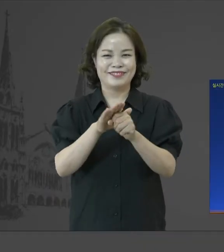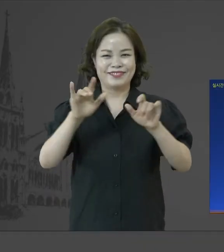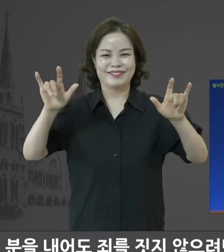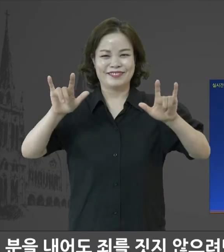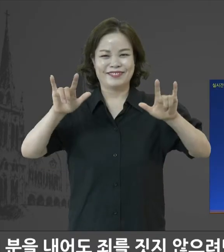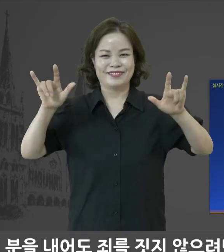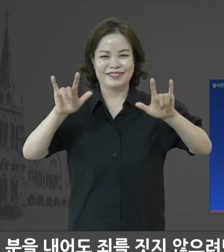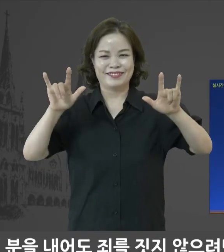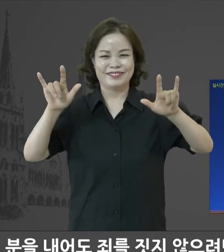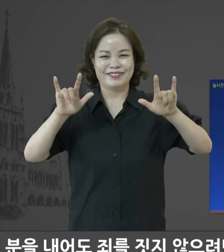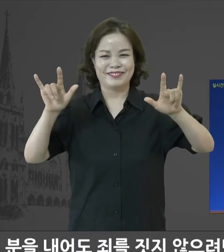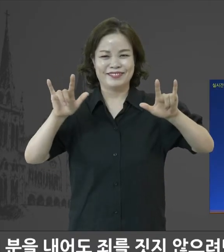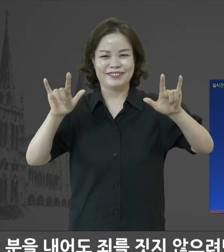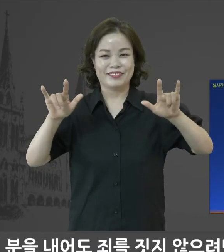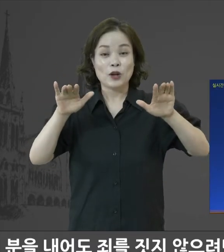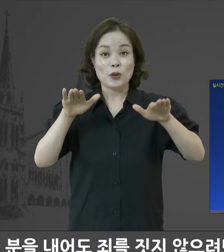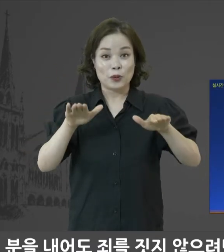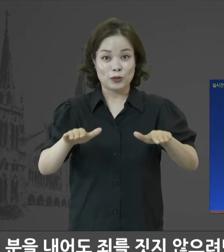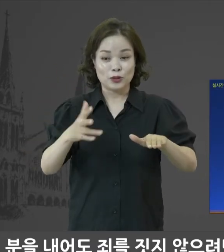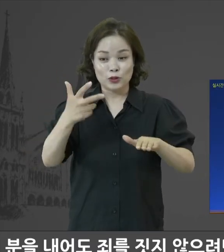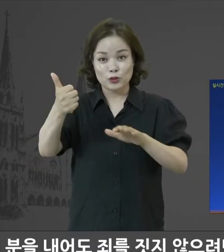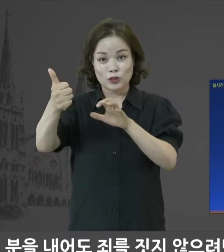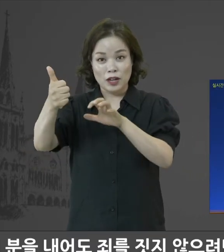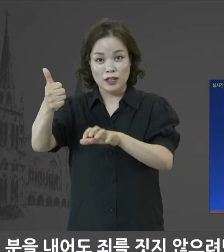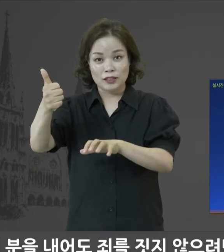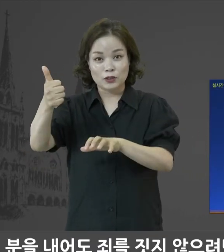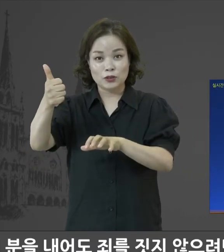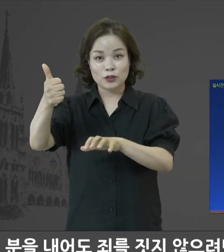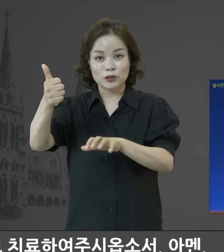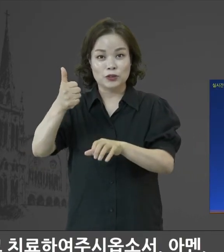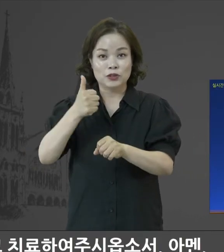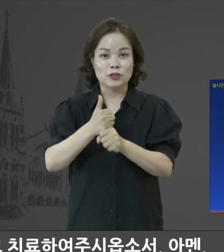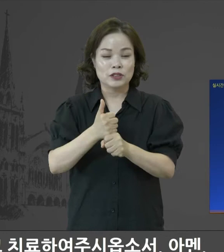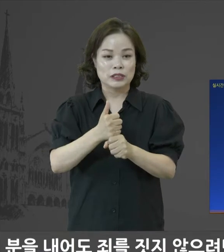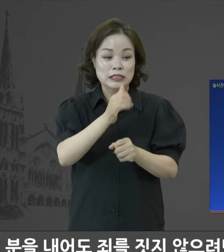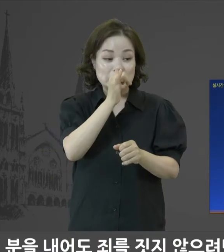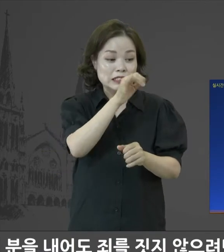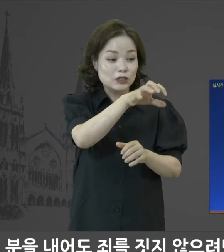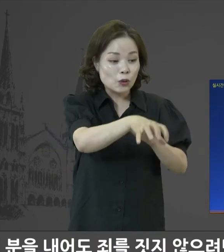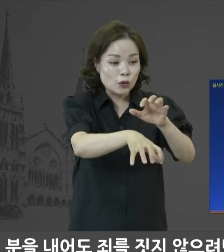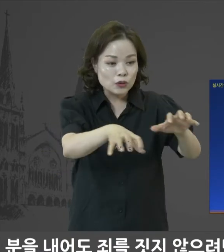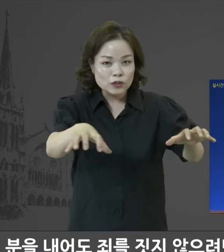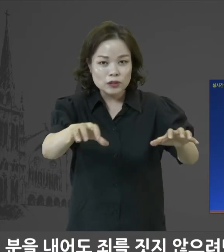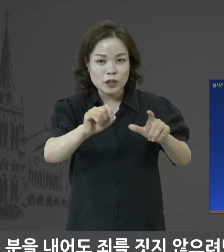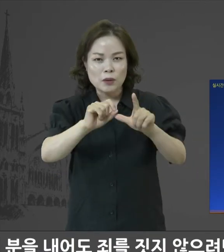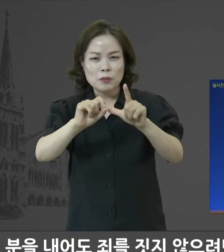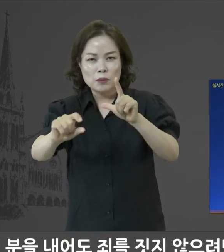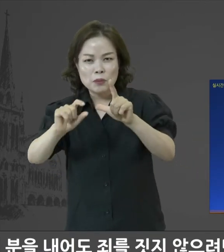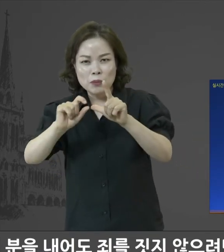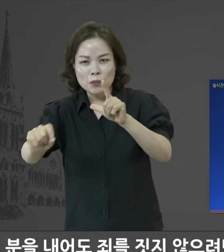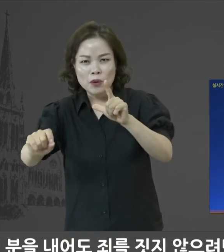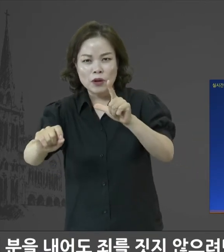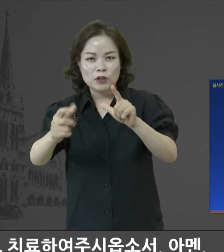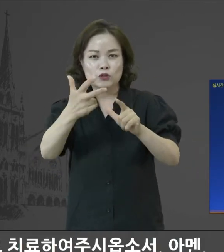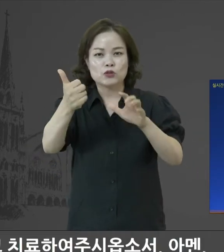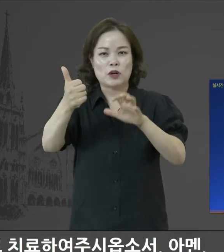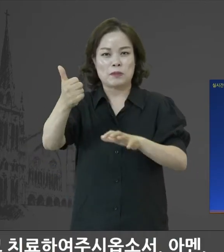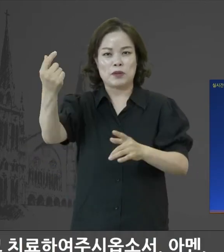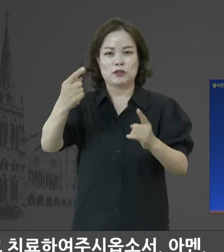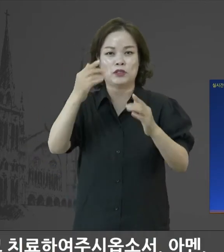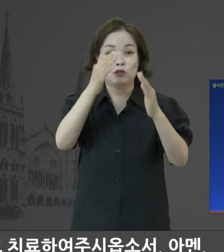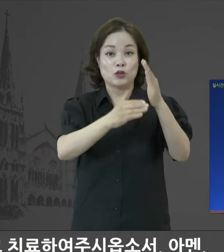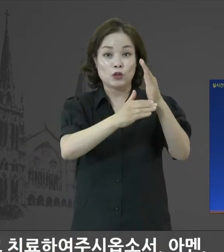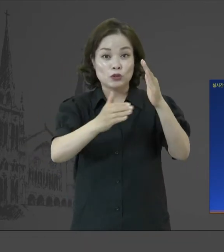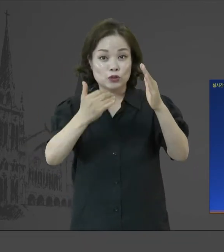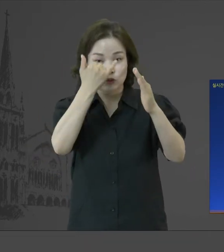사랑합니다. 오늘도 주 앞에 있는 자리에서 또 부분적으로 교회에서 주 앞에 나오신 주의